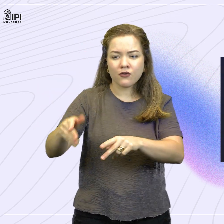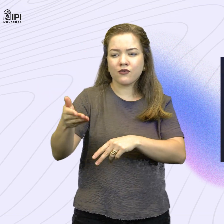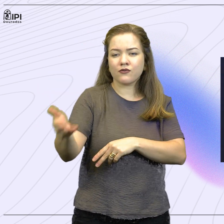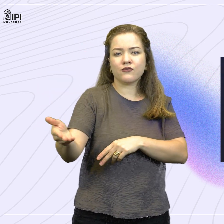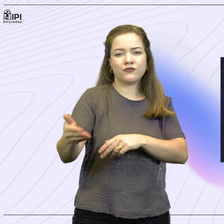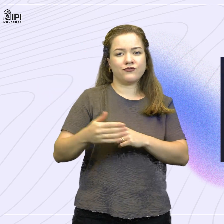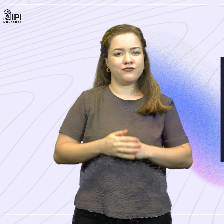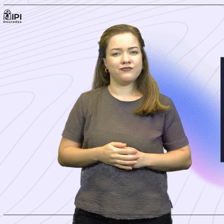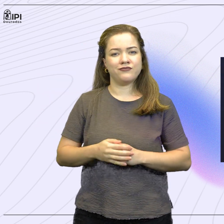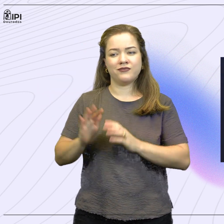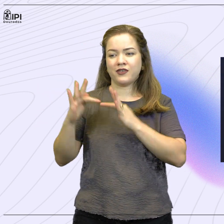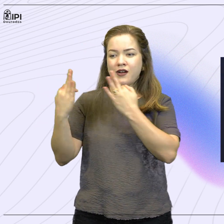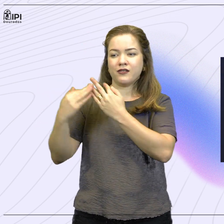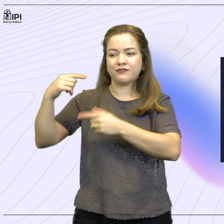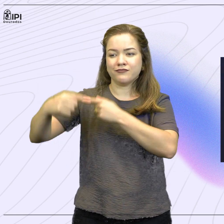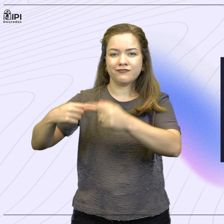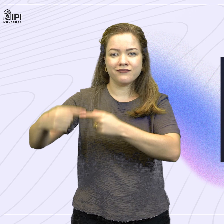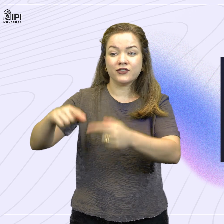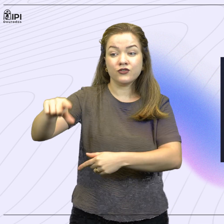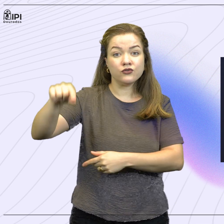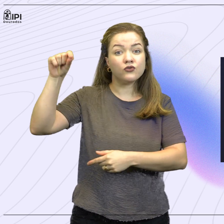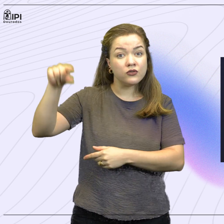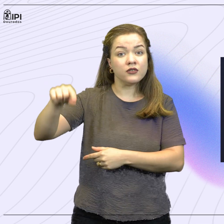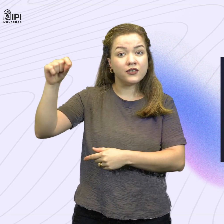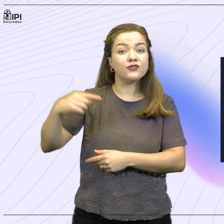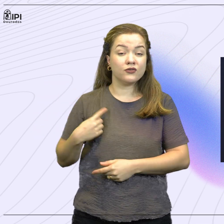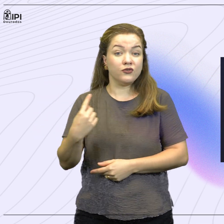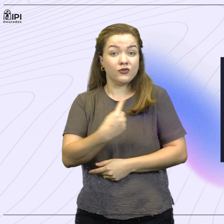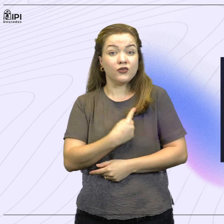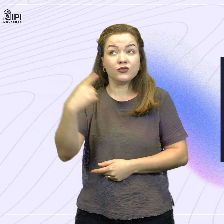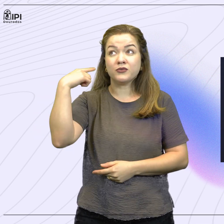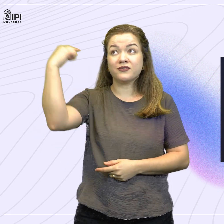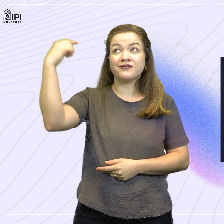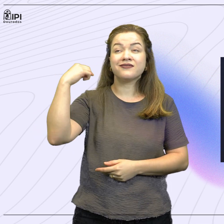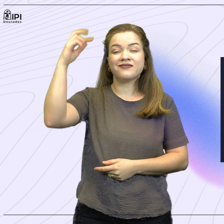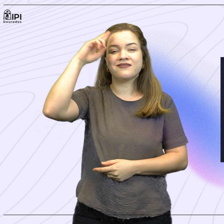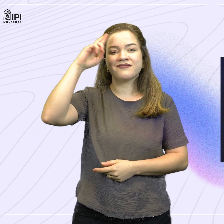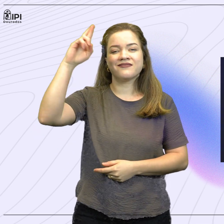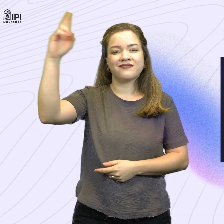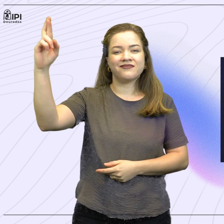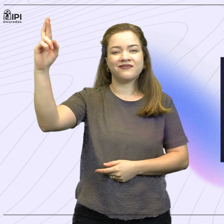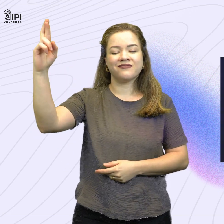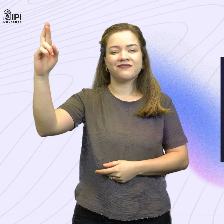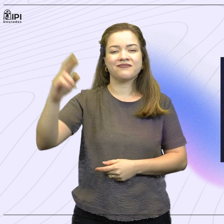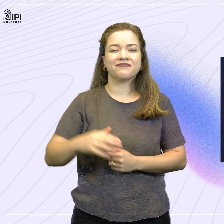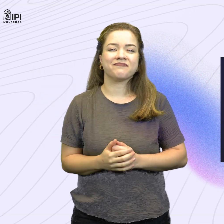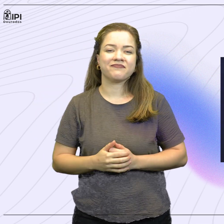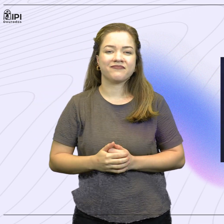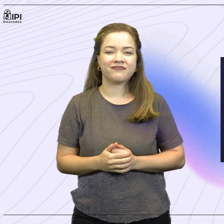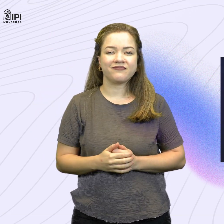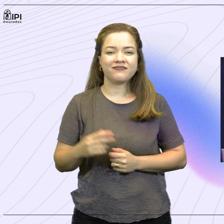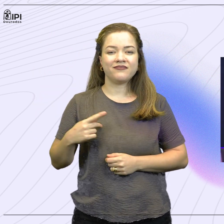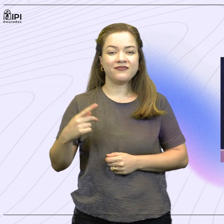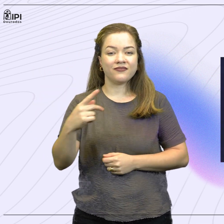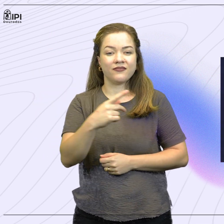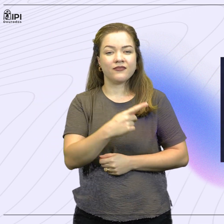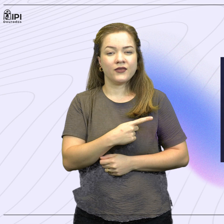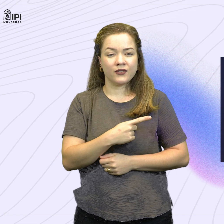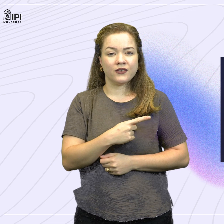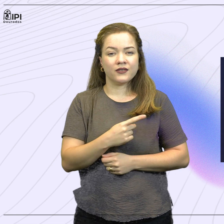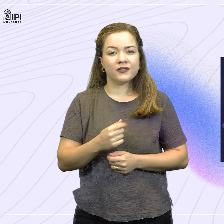geração, para sermos esses escolhidos, e nós somos esses escolhidos do Senhor, nós somos esses eleitos do Senhor, nós somos esse que